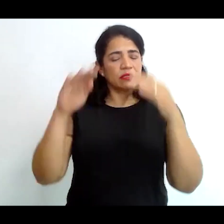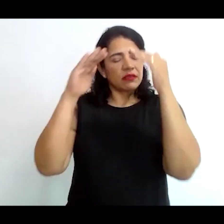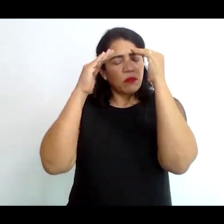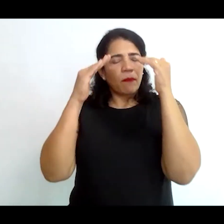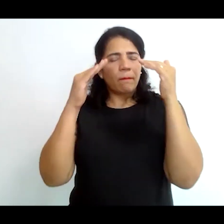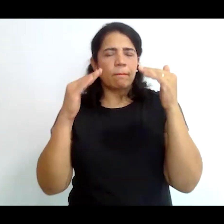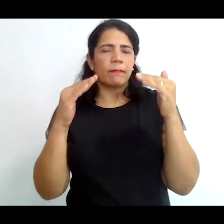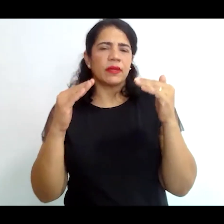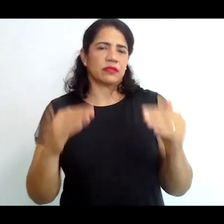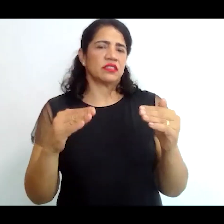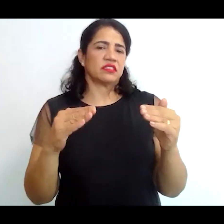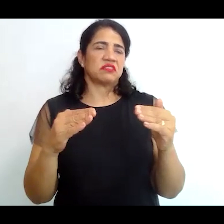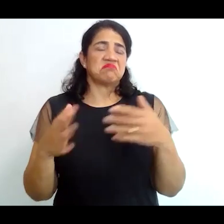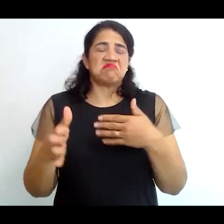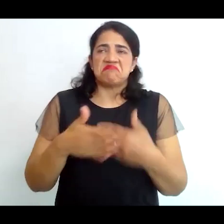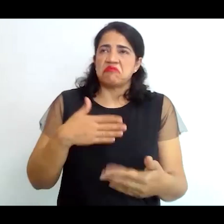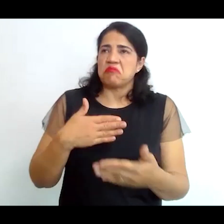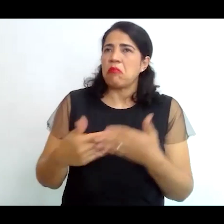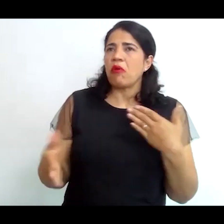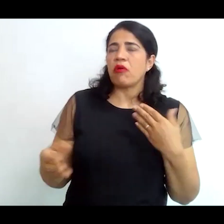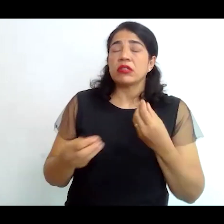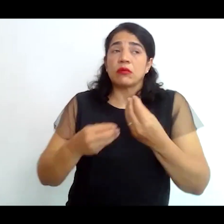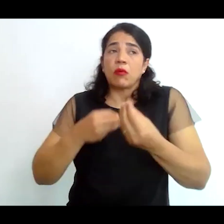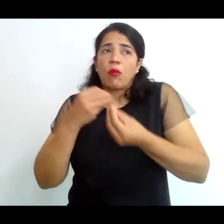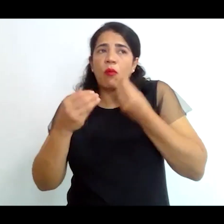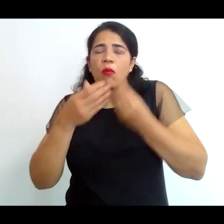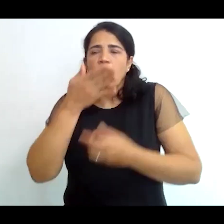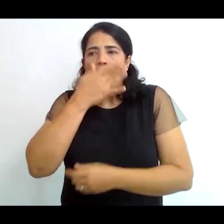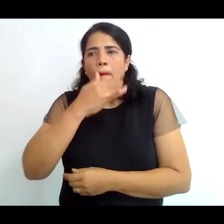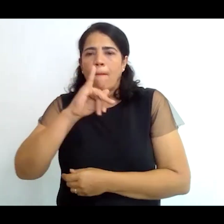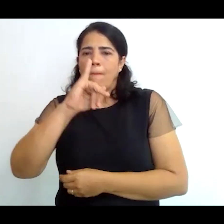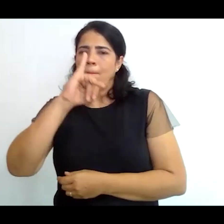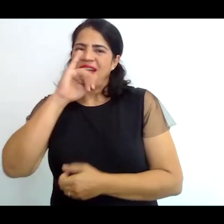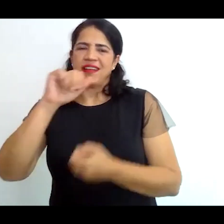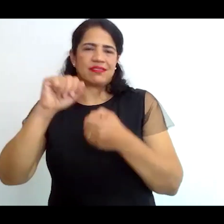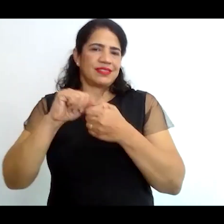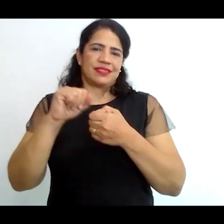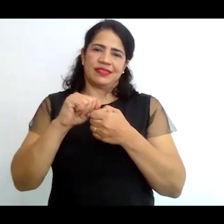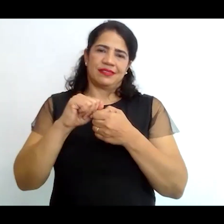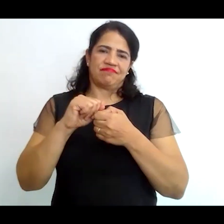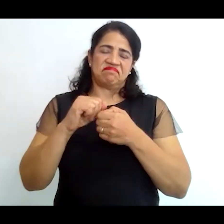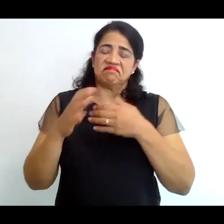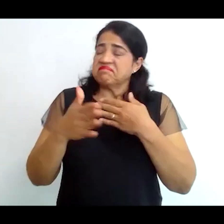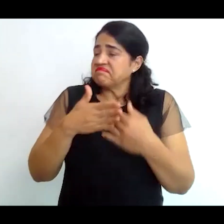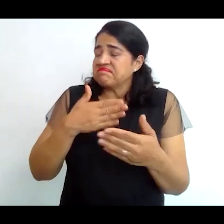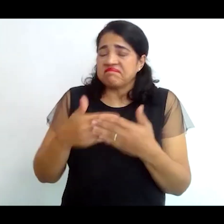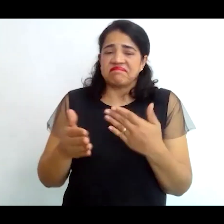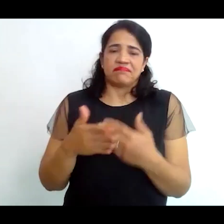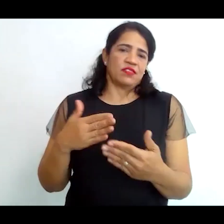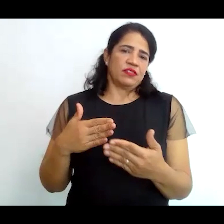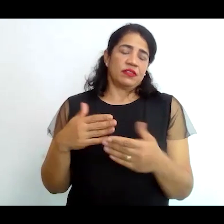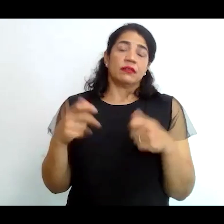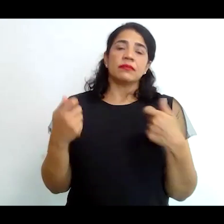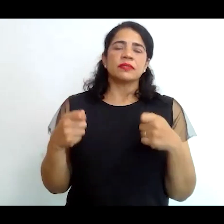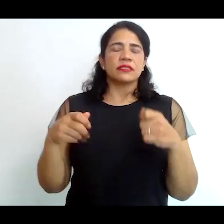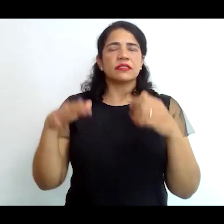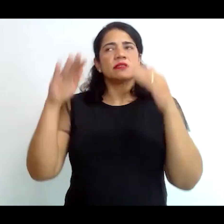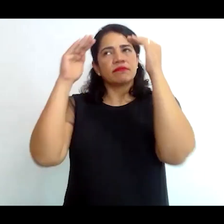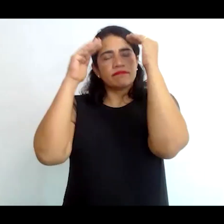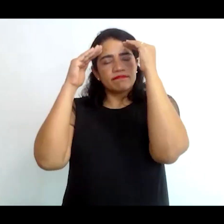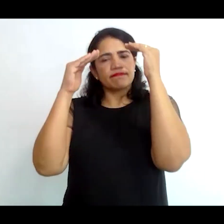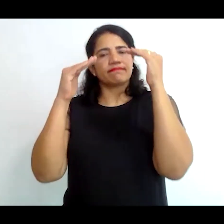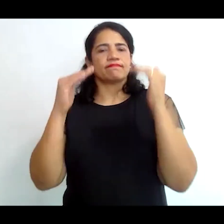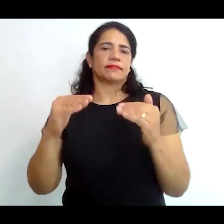graça você consegue. Não importa se seu pai tratou bem você, sua mãe tratou bem você, irmão. A Bíblia fala para a gente obedecer